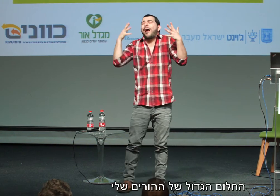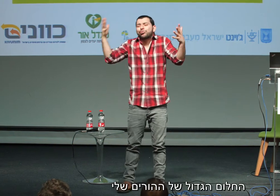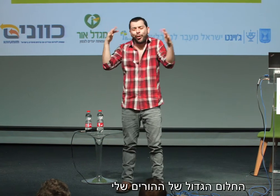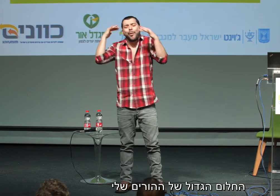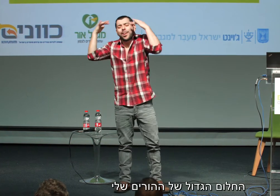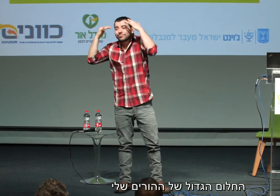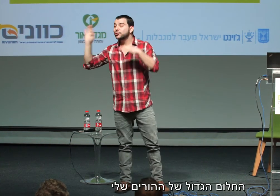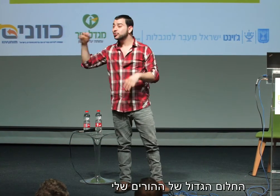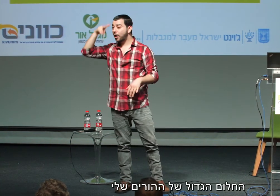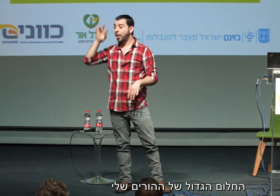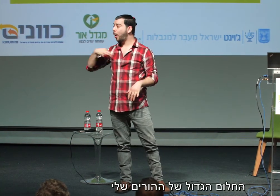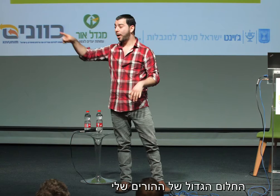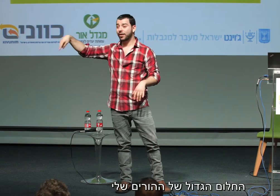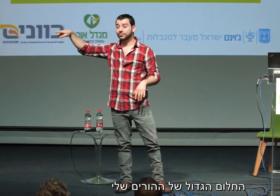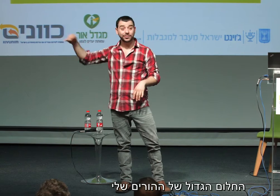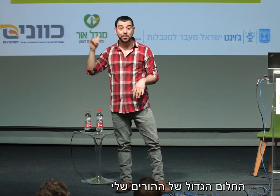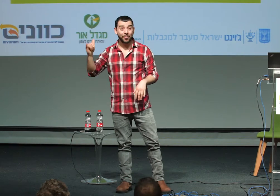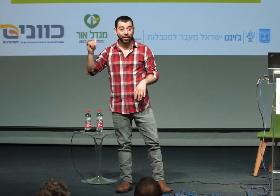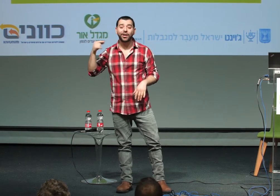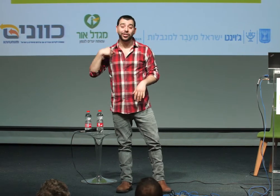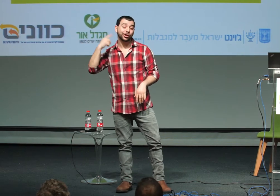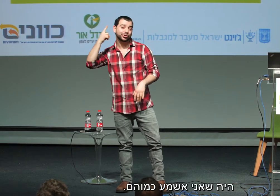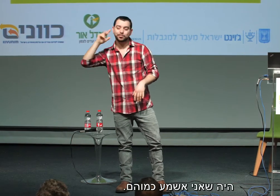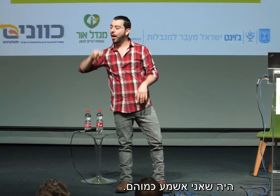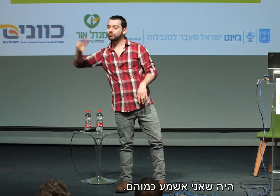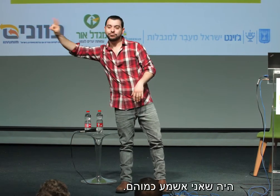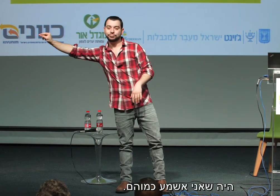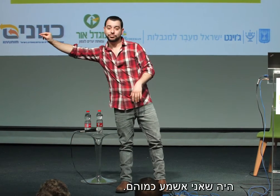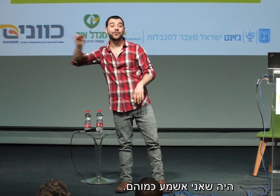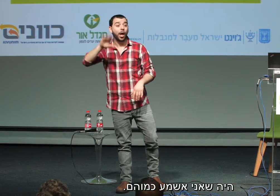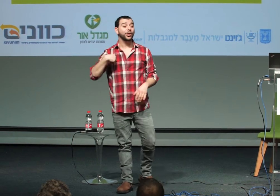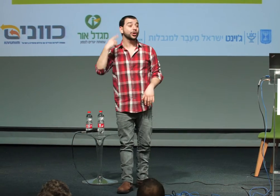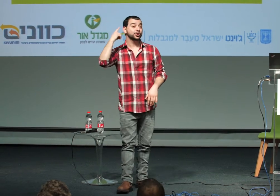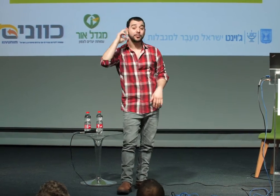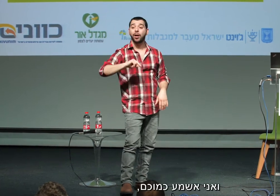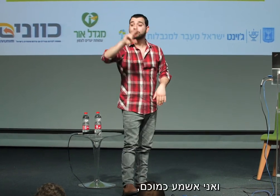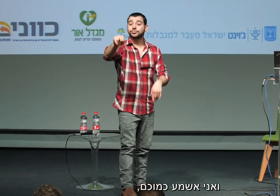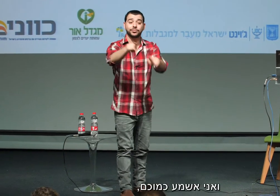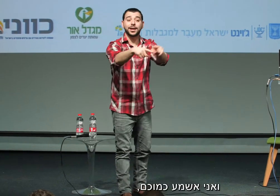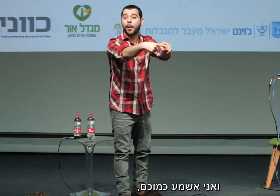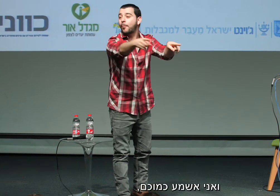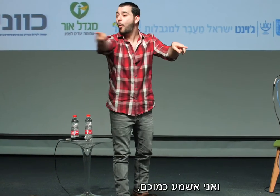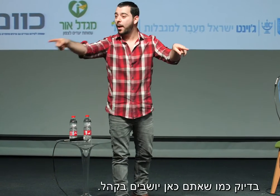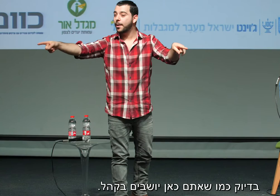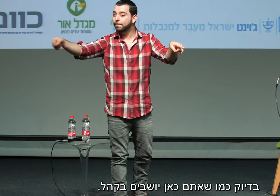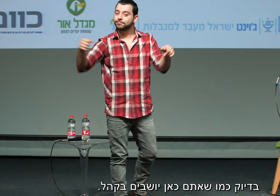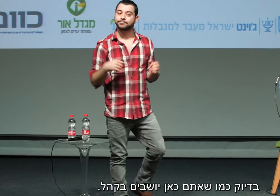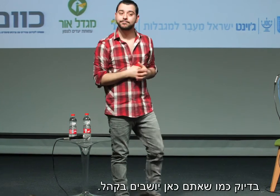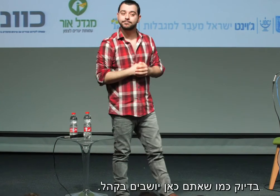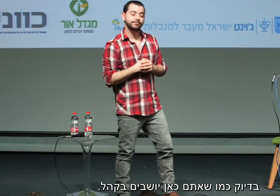החלום הגדול של ההורים שלי היה שאני אשמע כמוהם, ואני אשמע כמוכם, בדיוק כמו שאתם